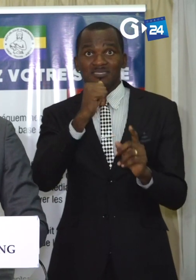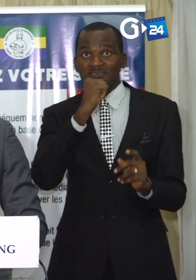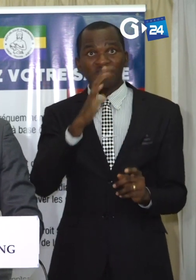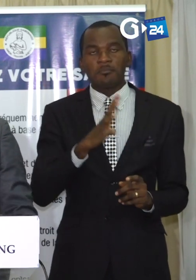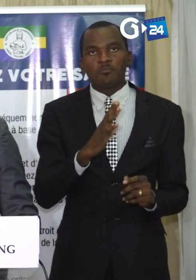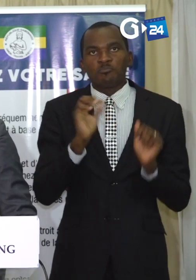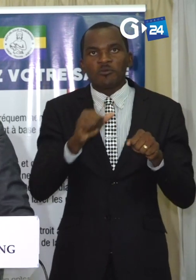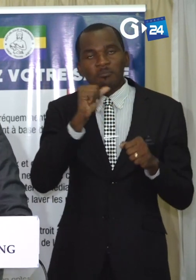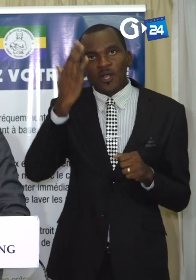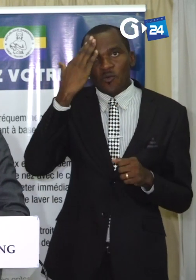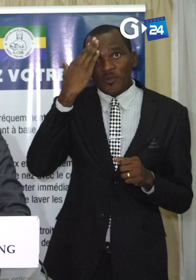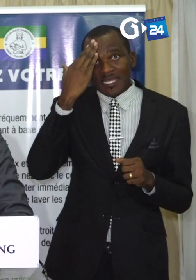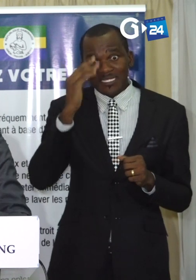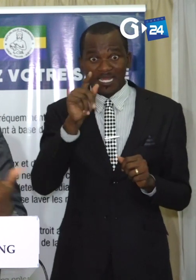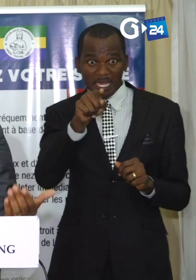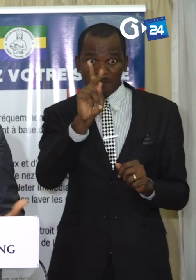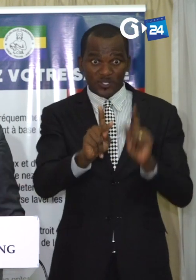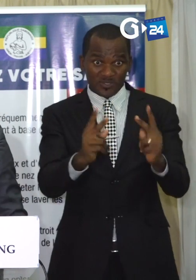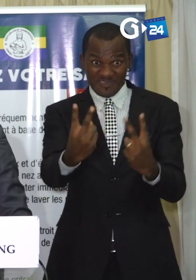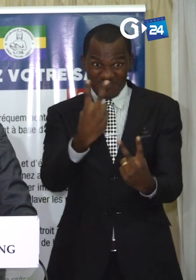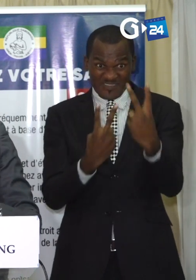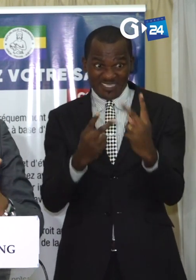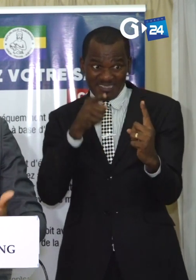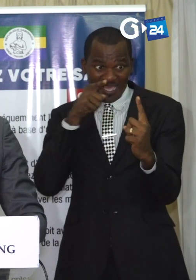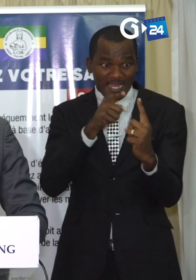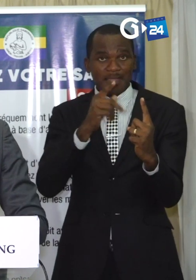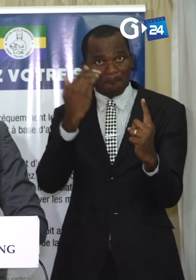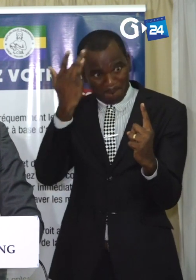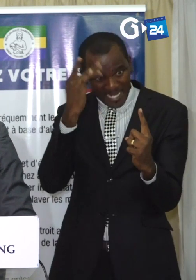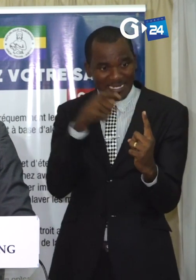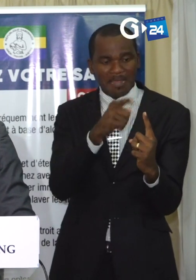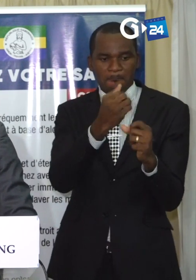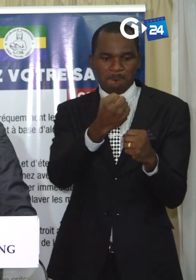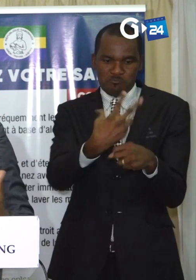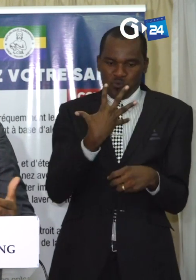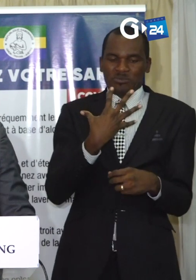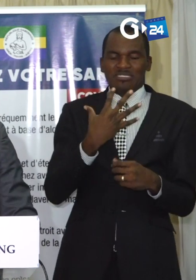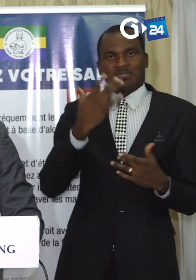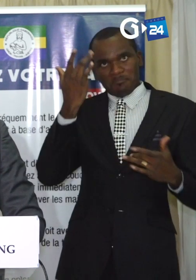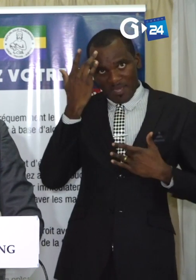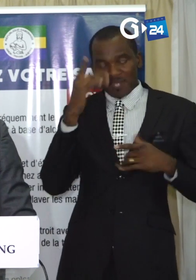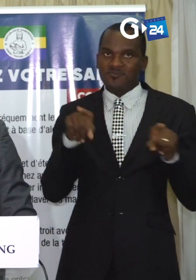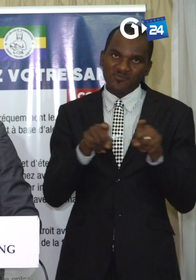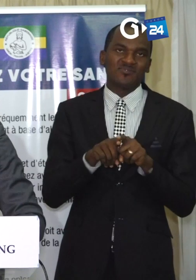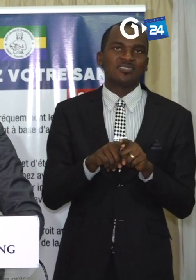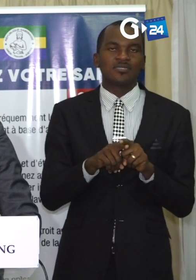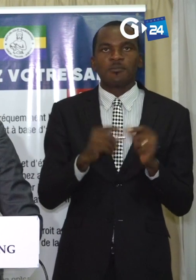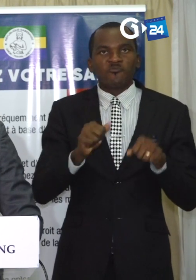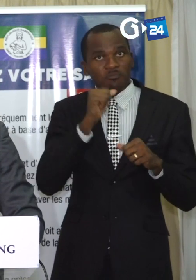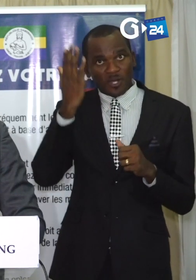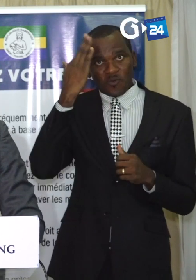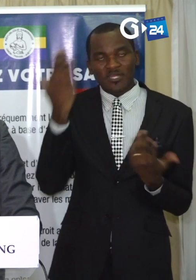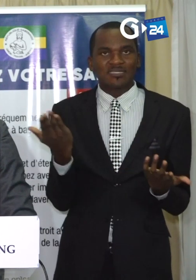su, par exemple, que c'est un membre de sa famille qui venait lui rendre visite, qui pouvait être à l'origine de